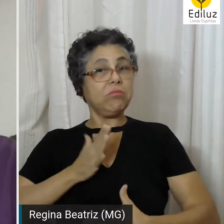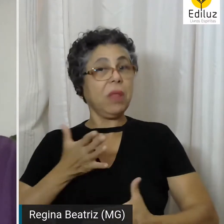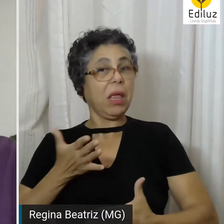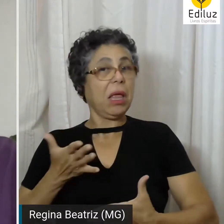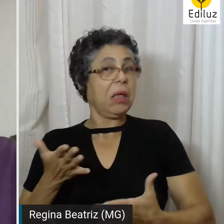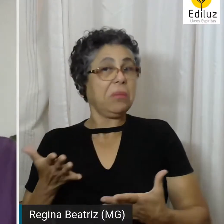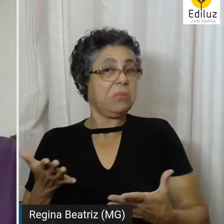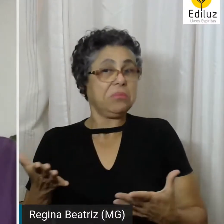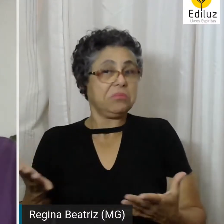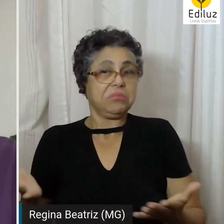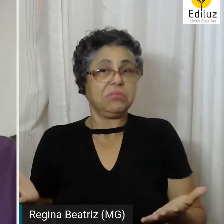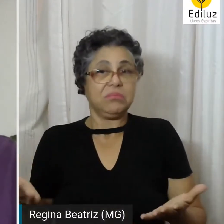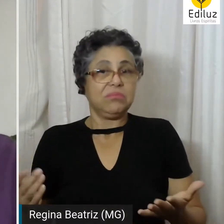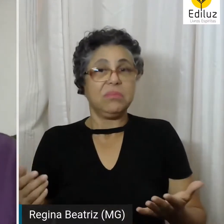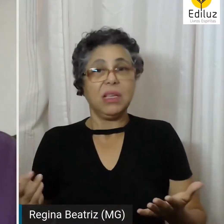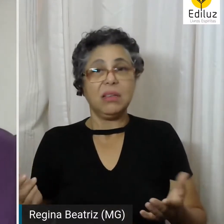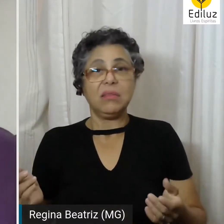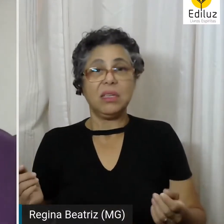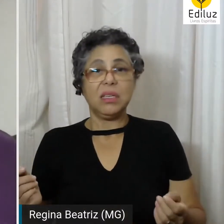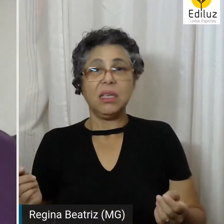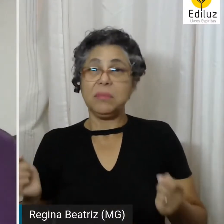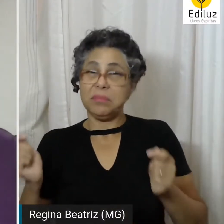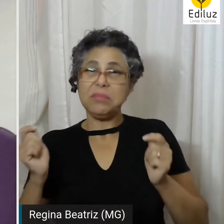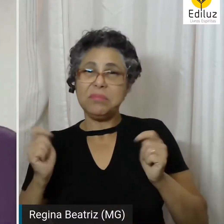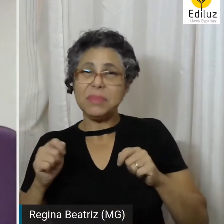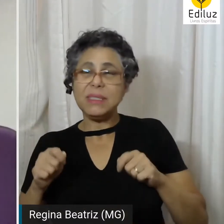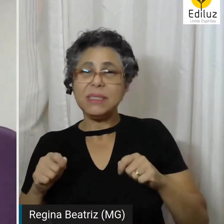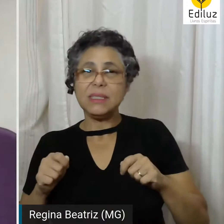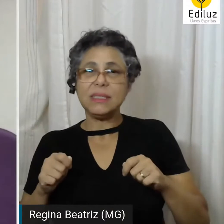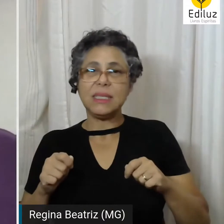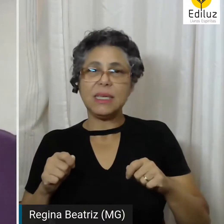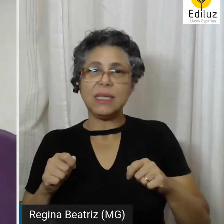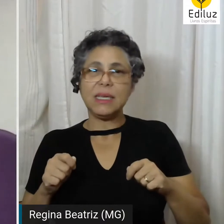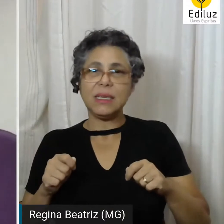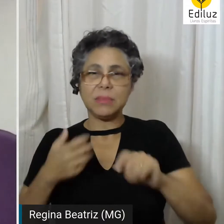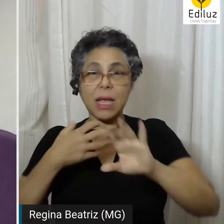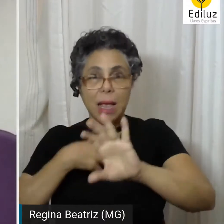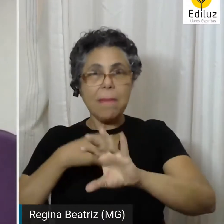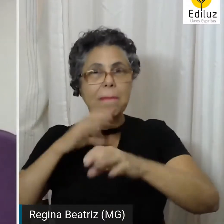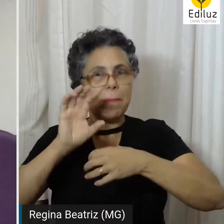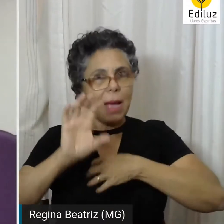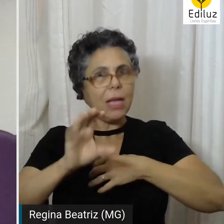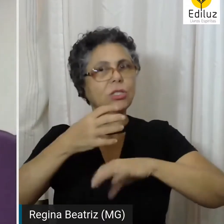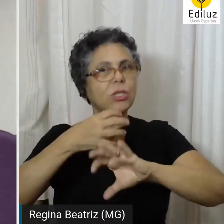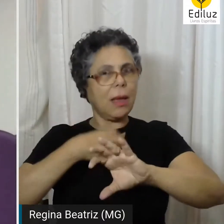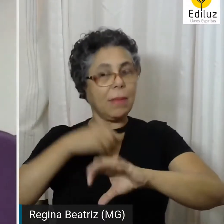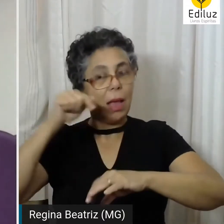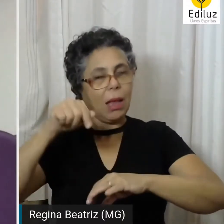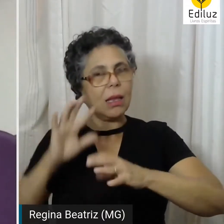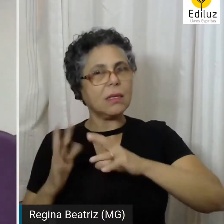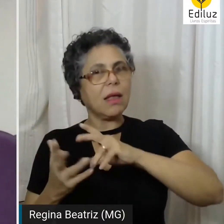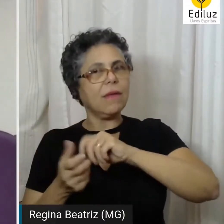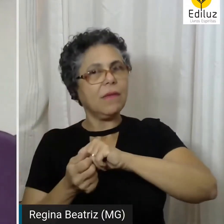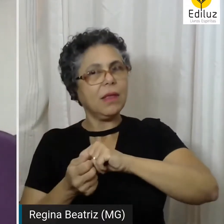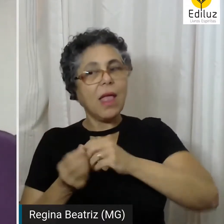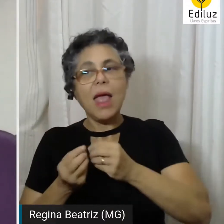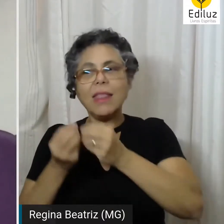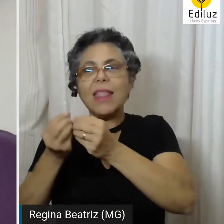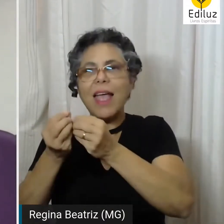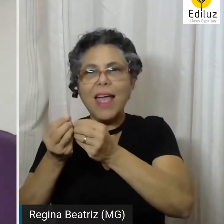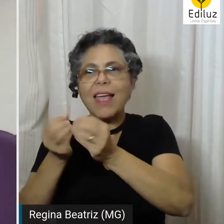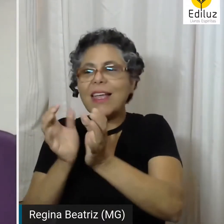e necessariamente precisamos empaticamente, só por essa via, dar espaço para que o